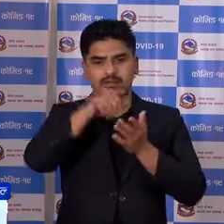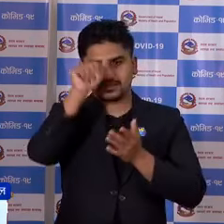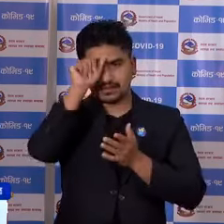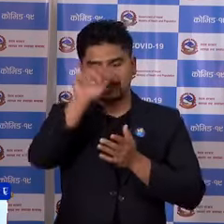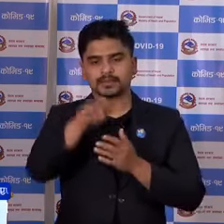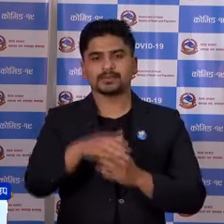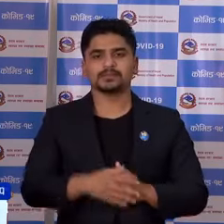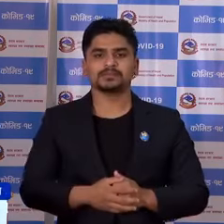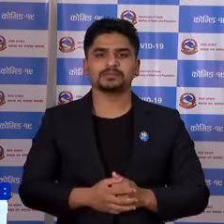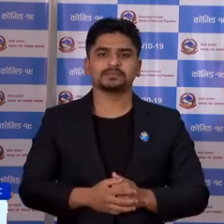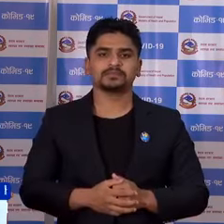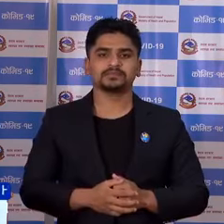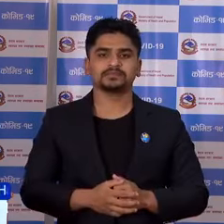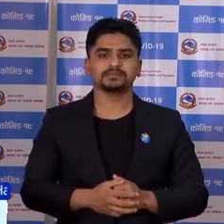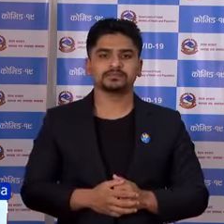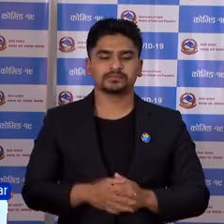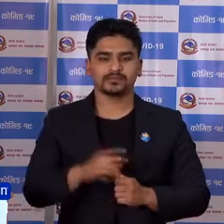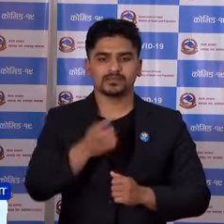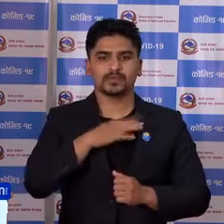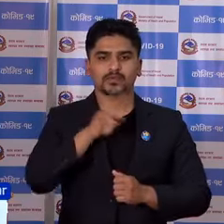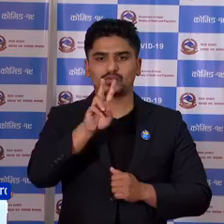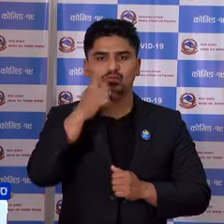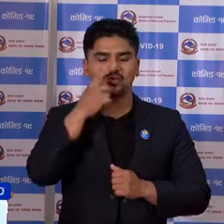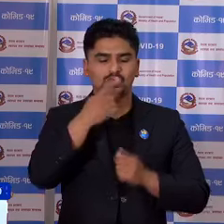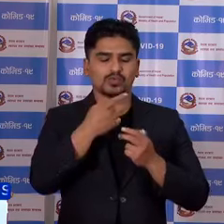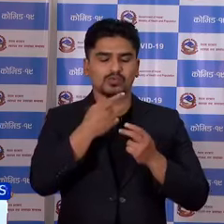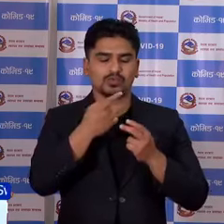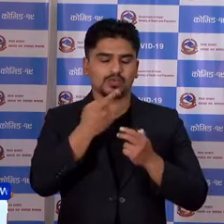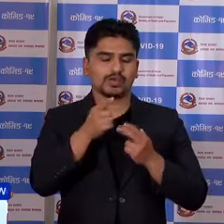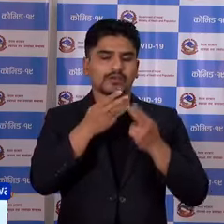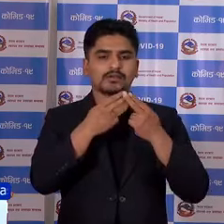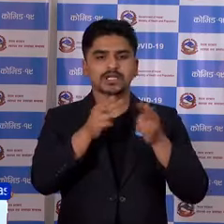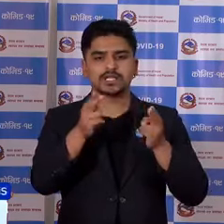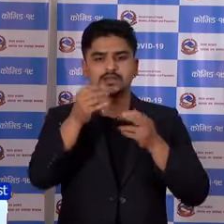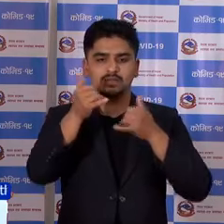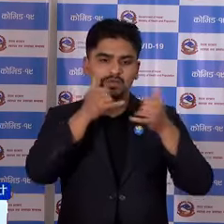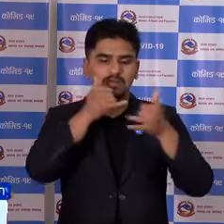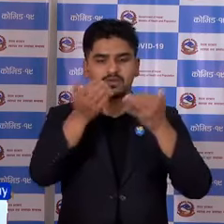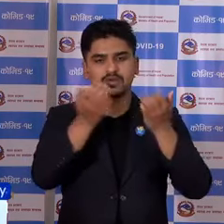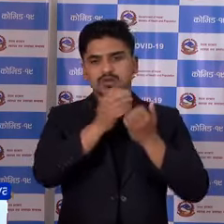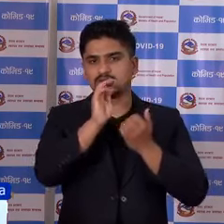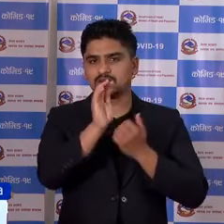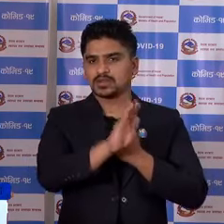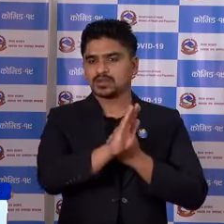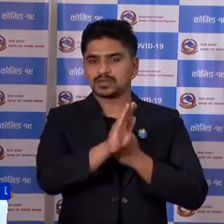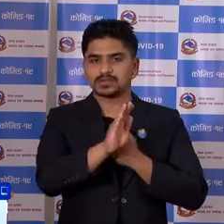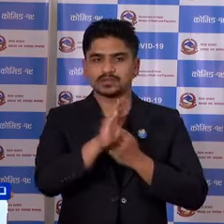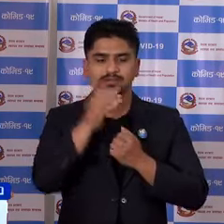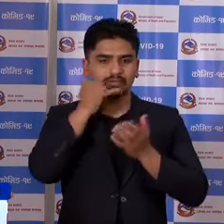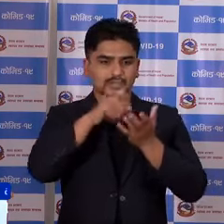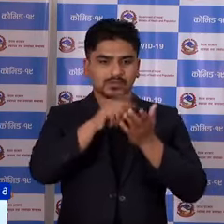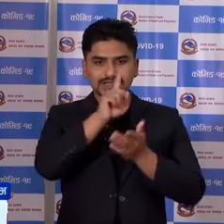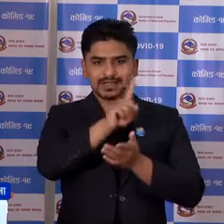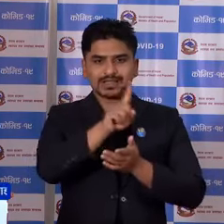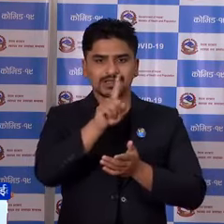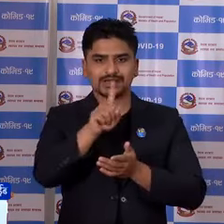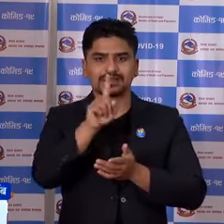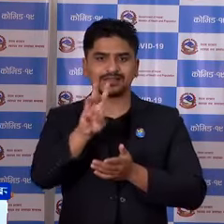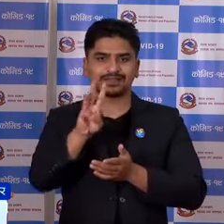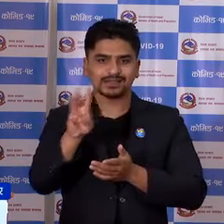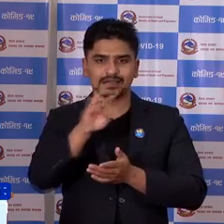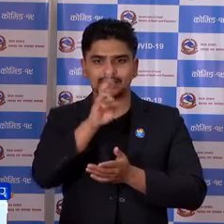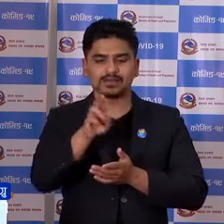गराउन चाहन्छु। हाम्रो 2 निःशुल्क रूपमा यहाँहरूले डायल गर्न सक्ने कल सेन्टरहरू छन्, 11:33